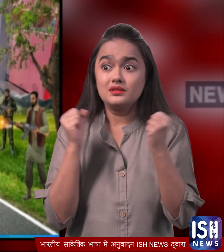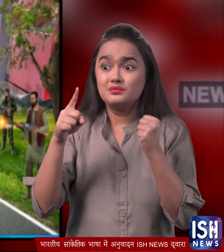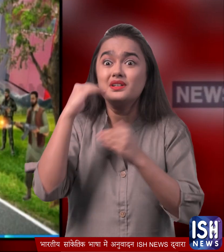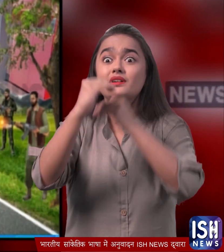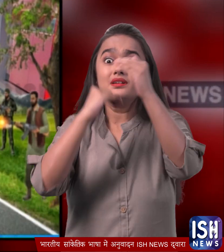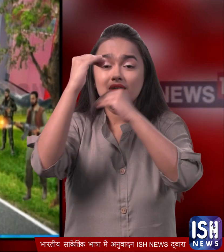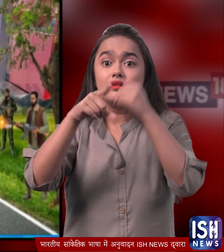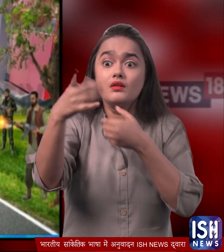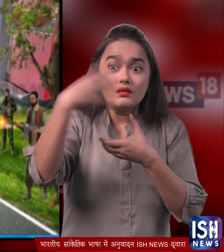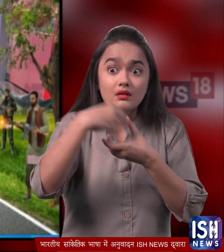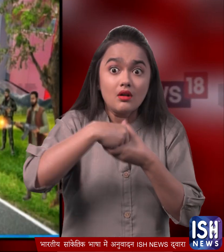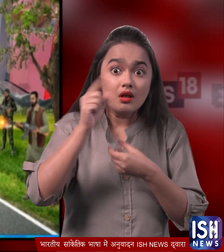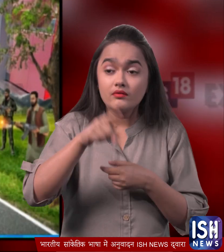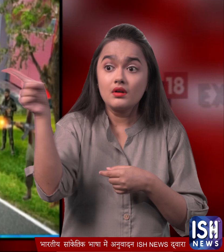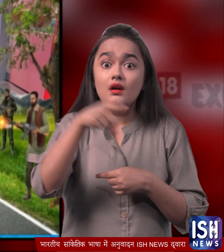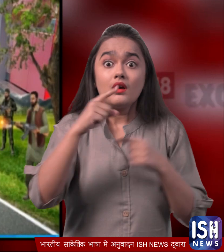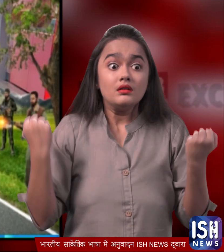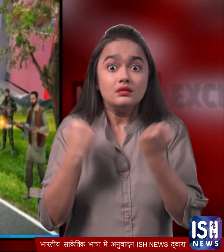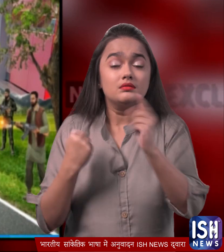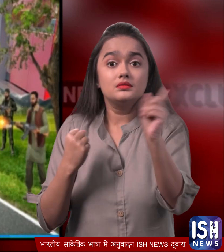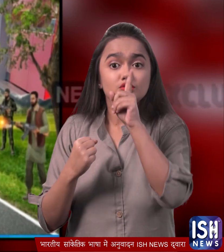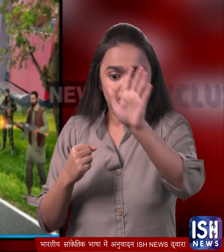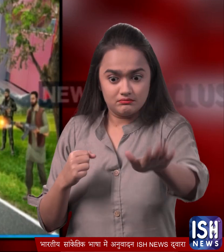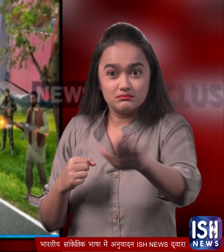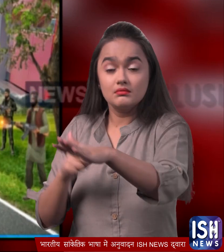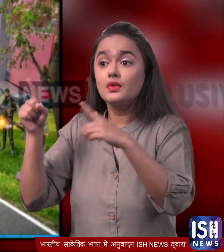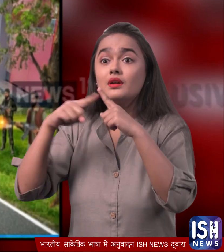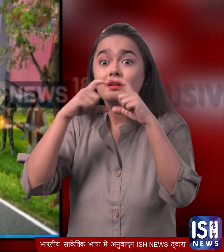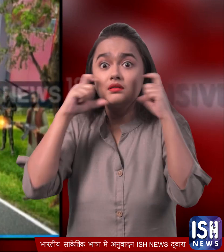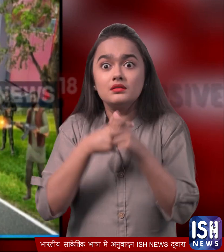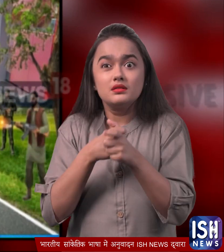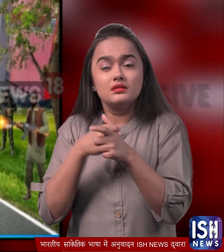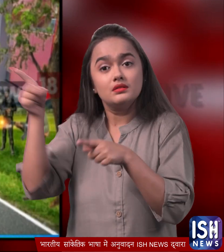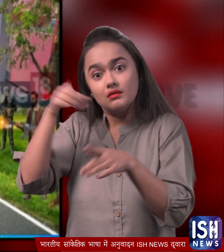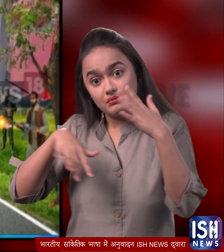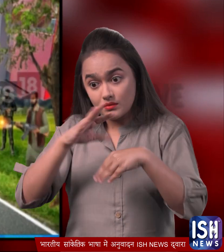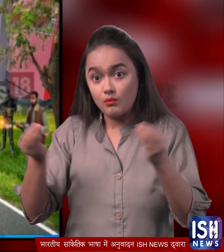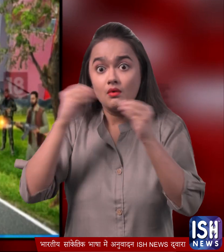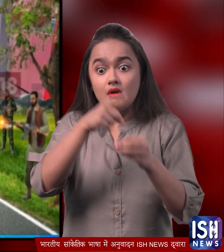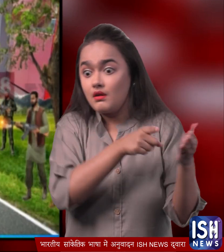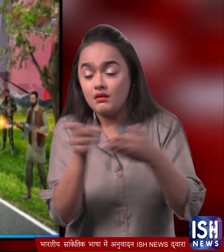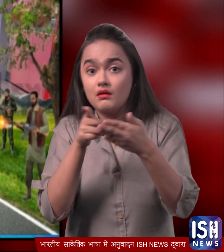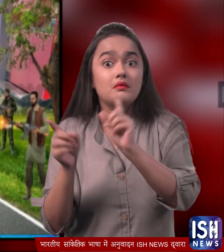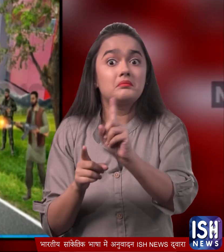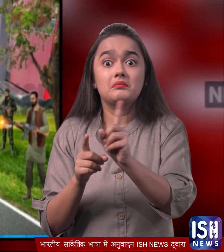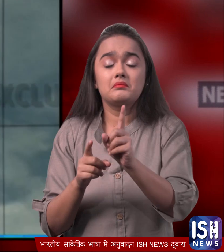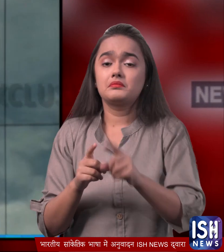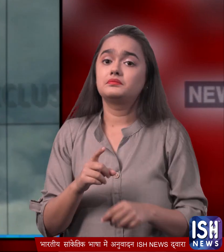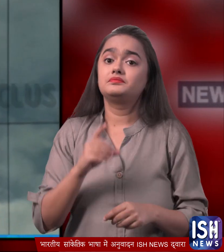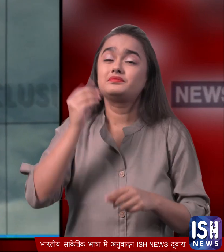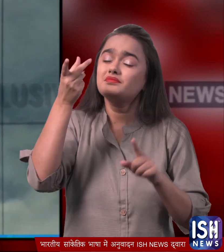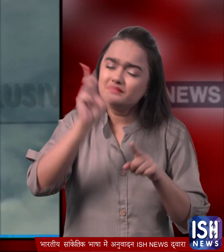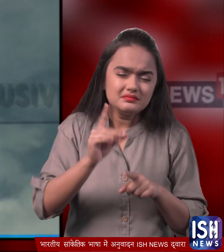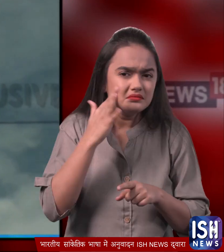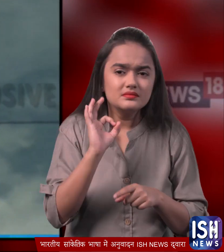के विकास में लोगों की भागीदारी खत्म करने के लिए आतंकियों ने बाकी लोगों की हत्या की साजिश भी रची। सौभाग्य की एक